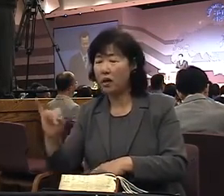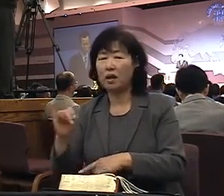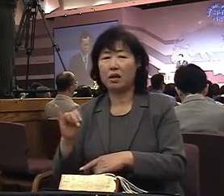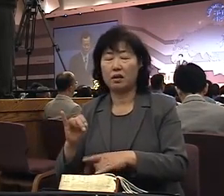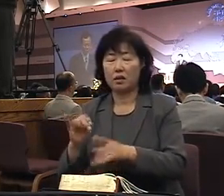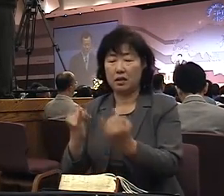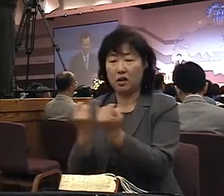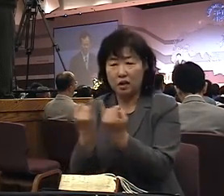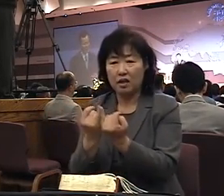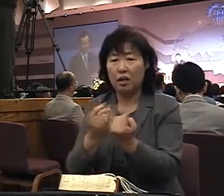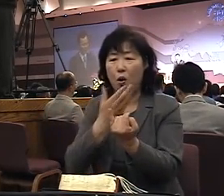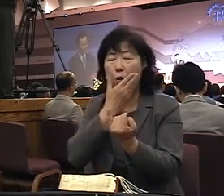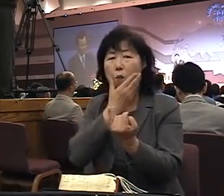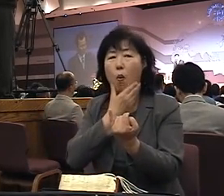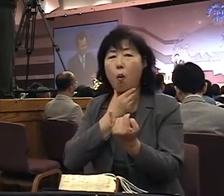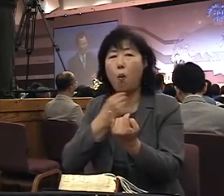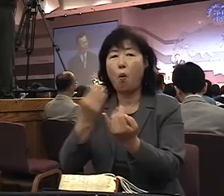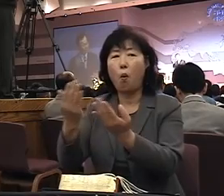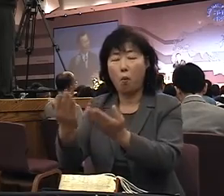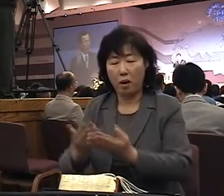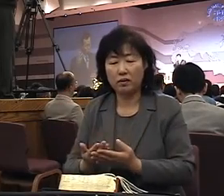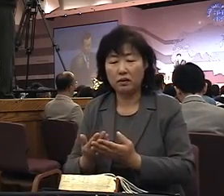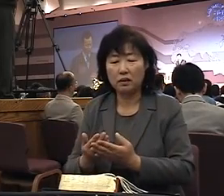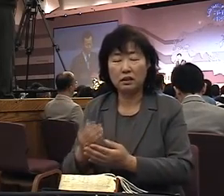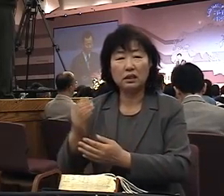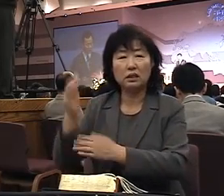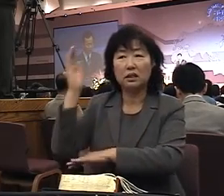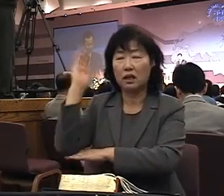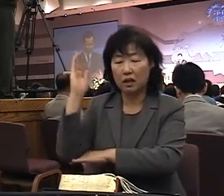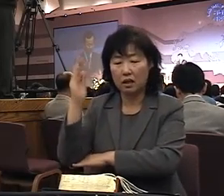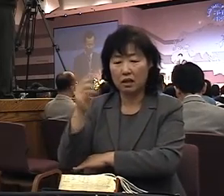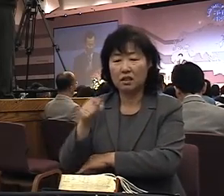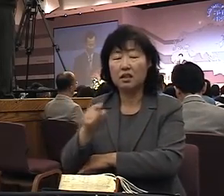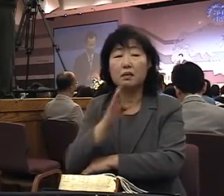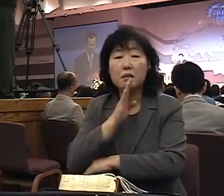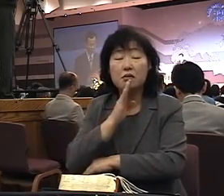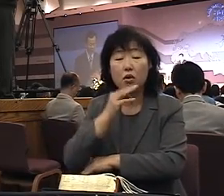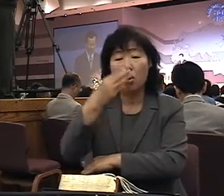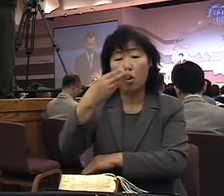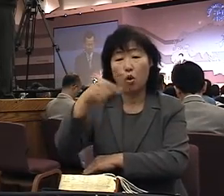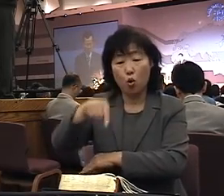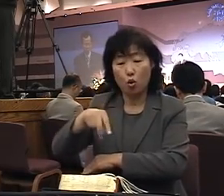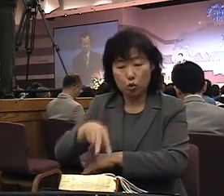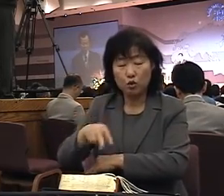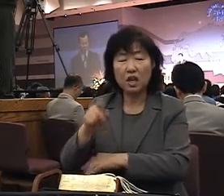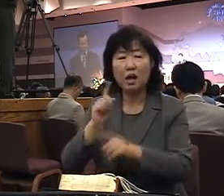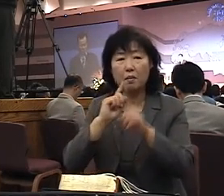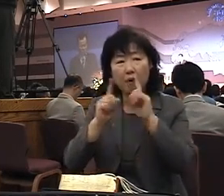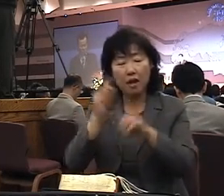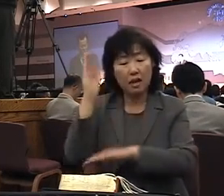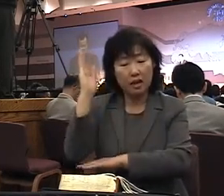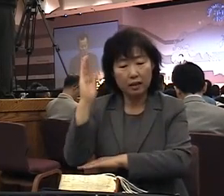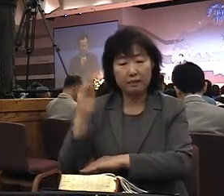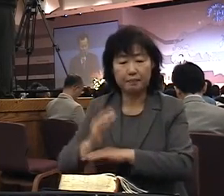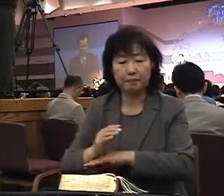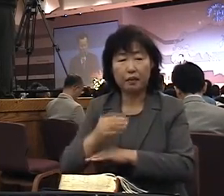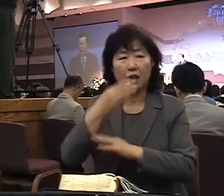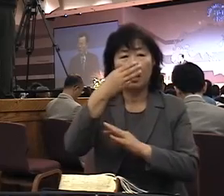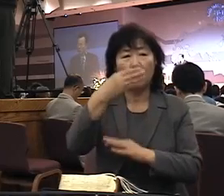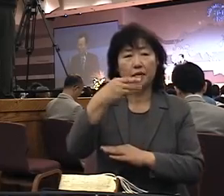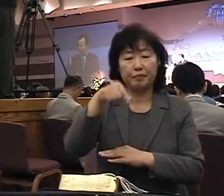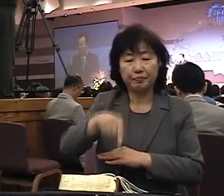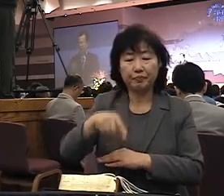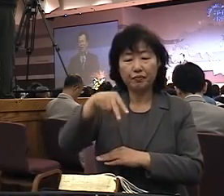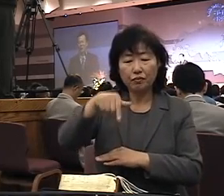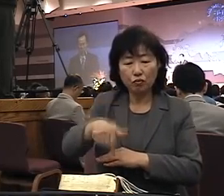것이 룻의 이야기입니다. 그게 바로 룻의 이야기인데 다시 룻기 4장 결론으로 돌아오세요.